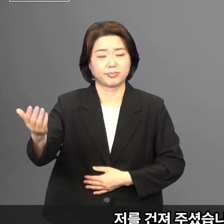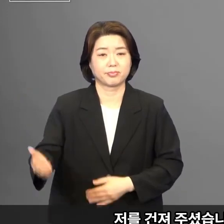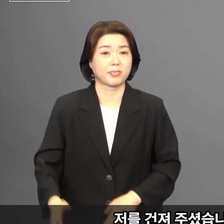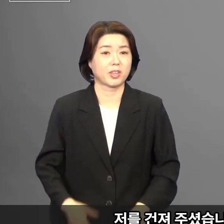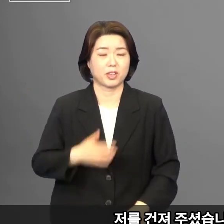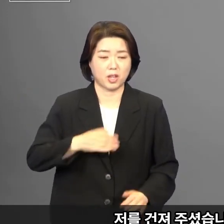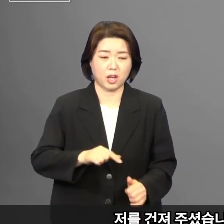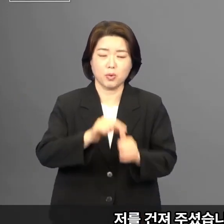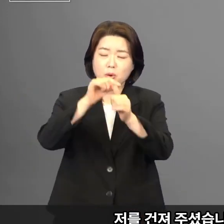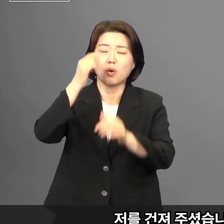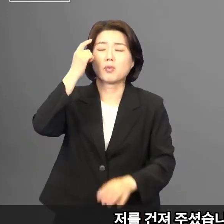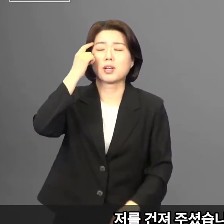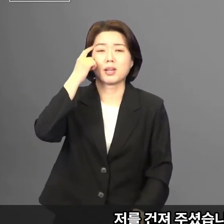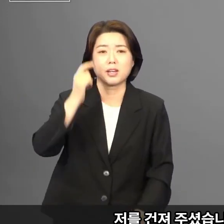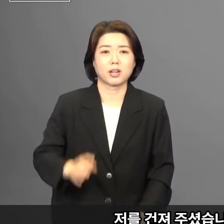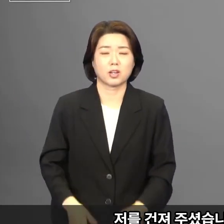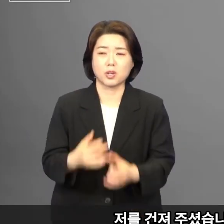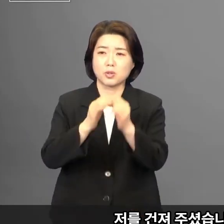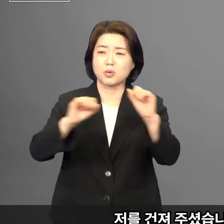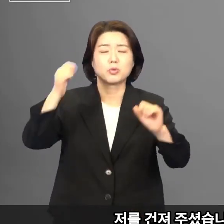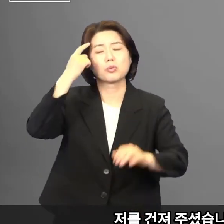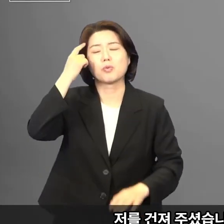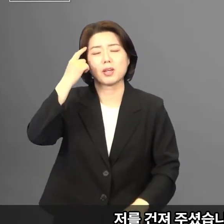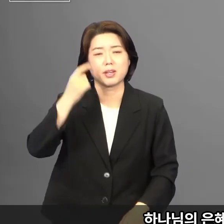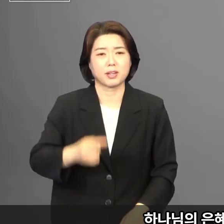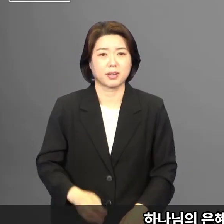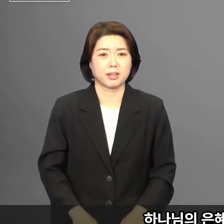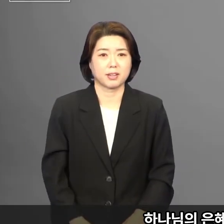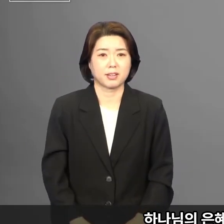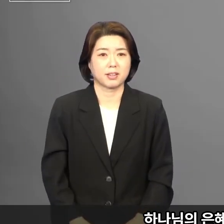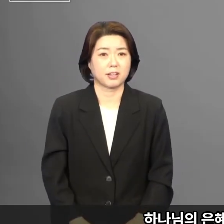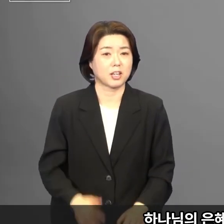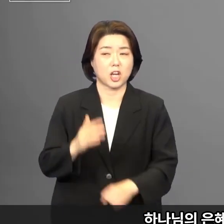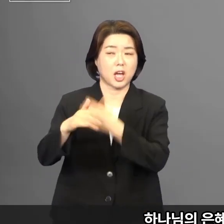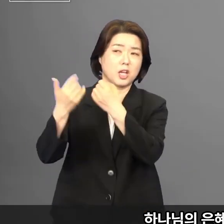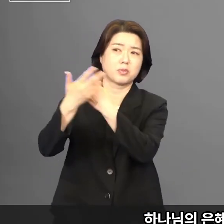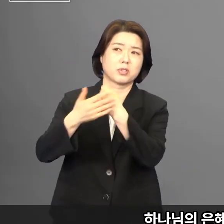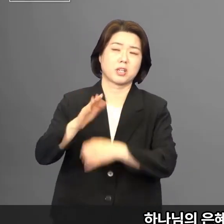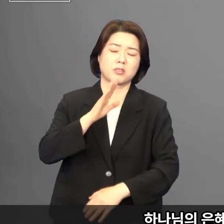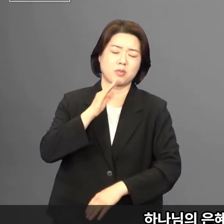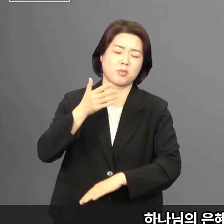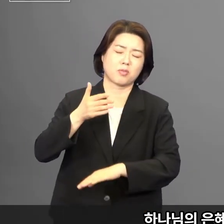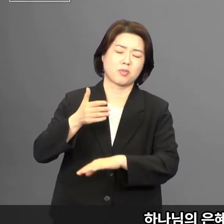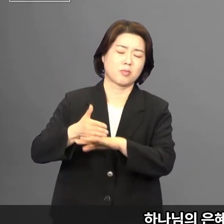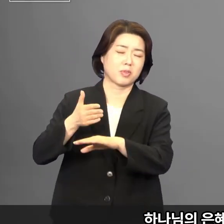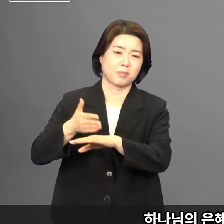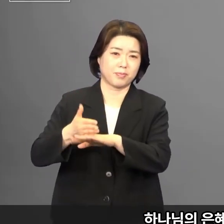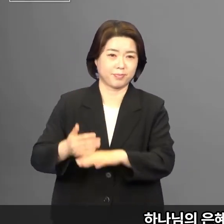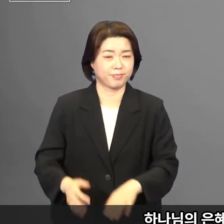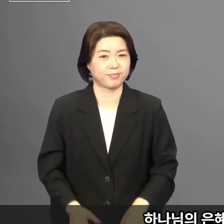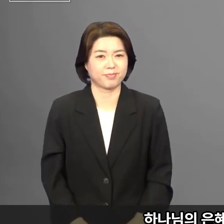저를 건져주셨습니까? 용서해 주셨습니까? 하나님의 은혜가 너무 감사합니다.